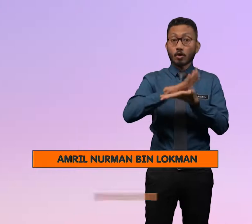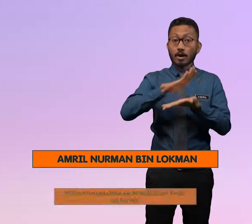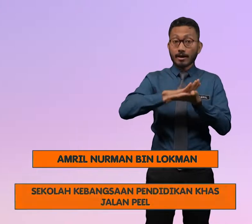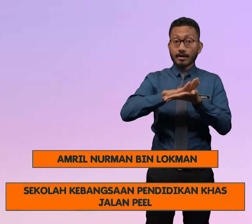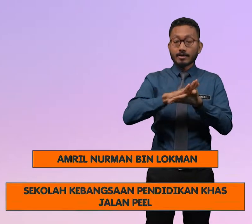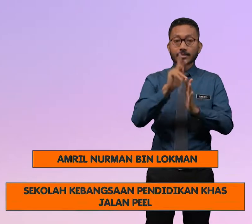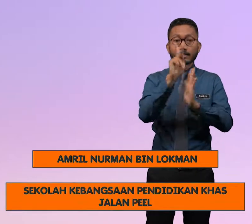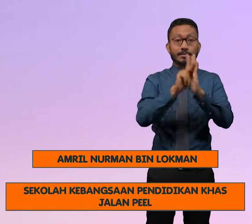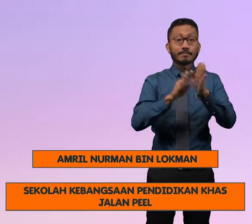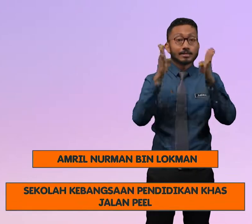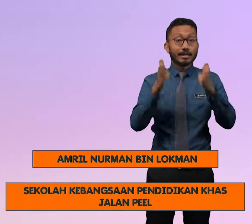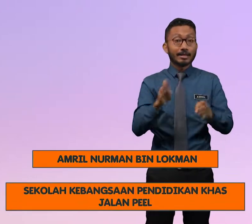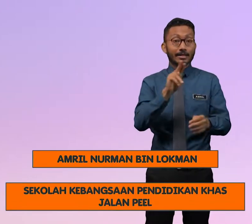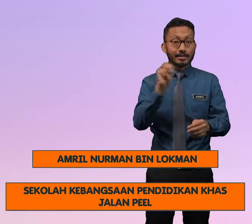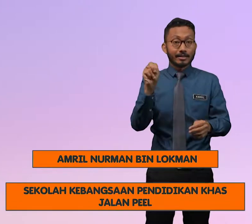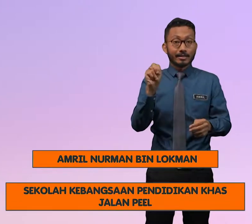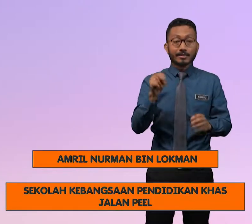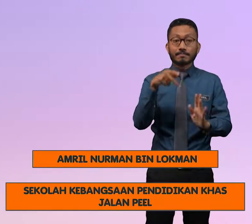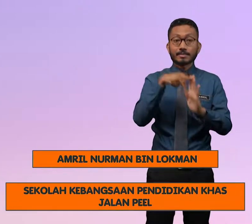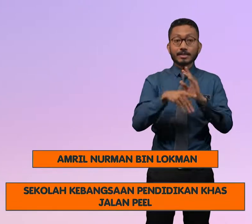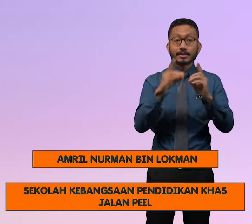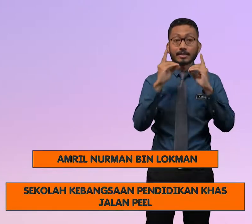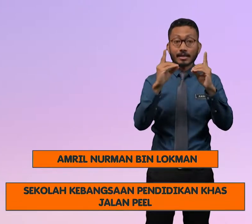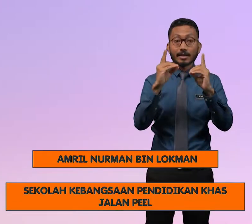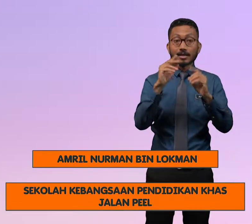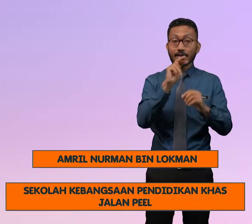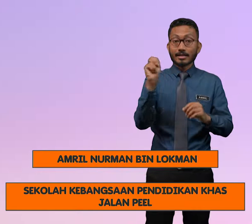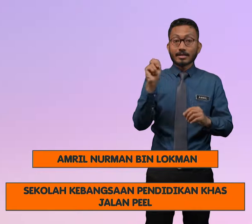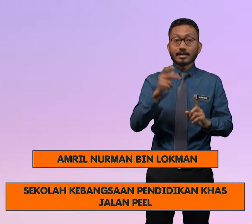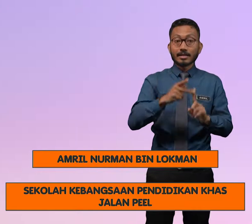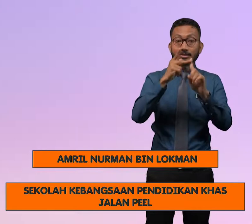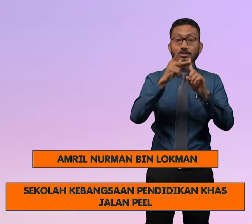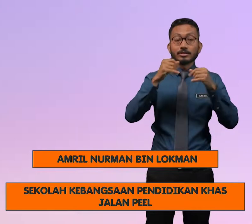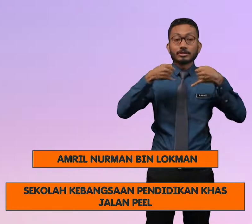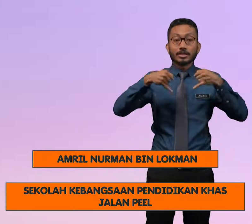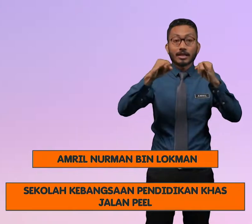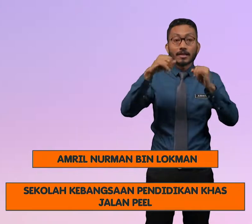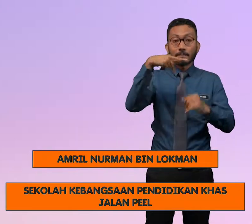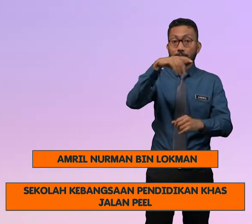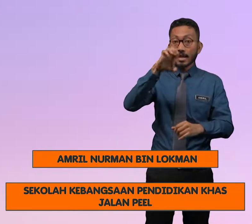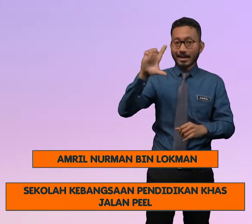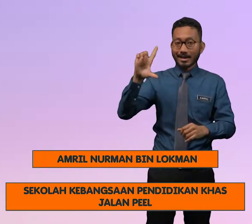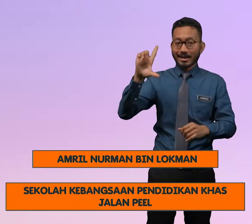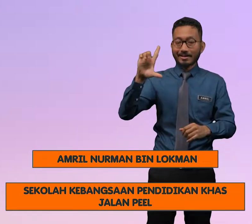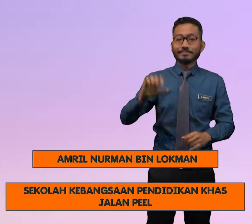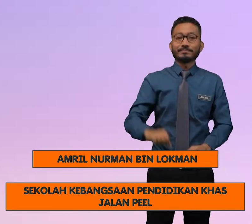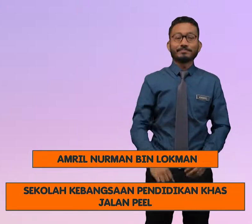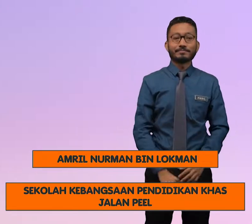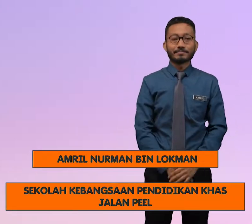sekolah kebacaan pendidikan kejuruan B.